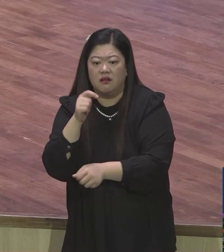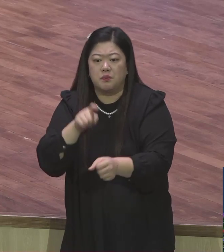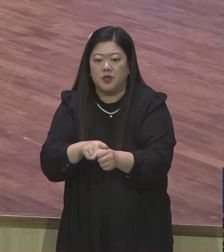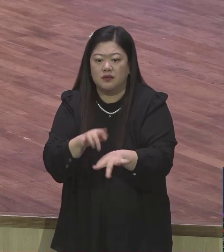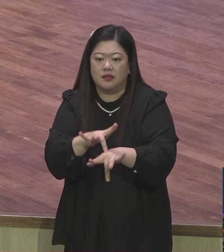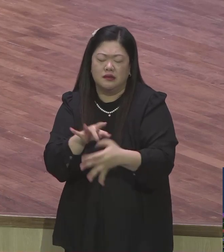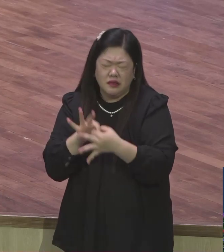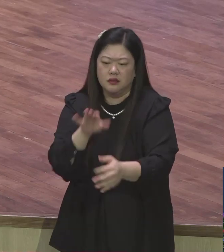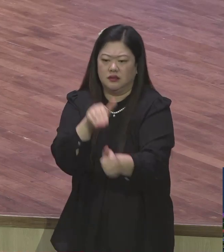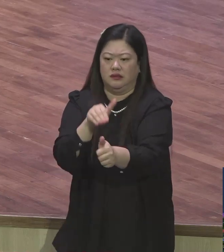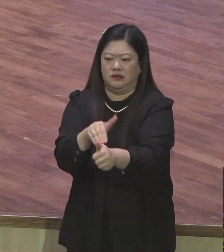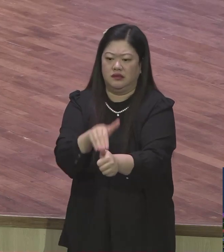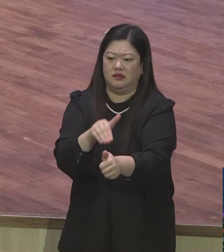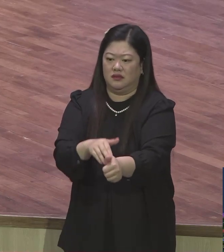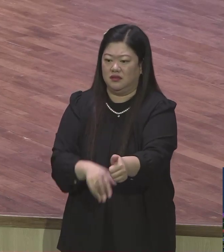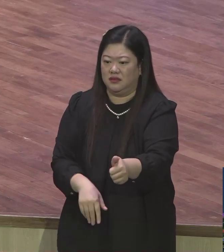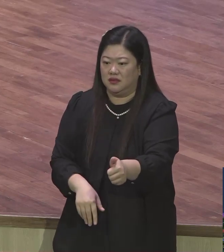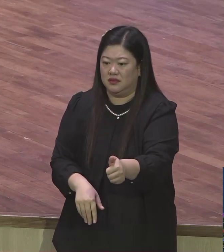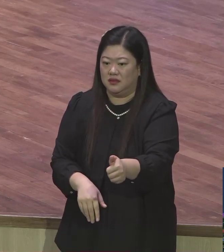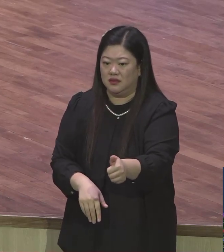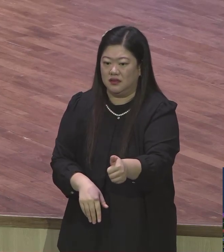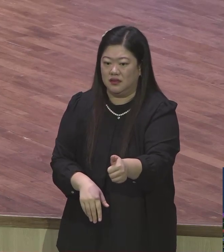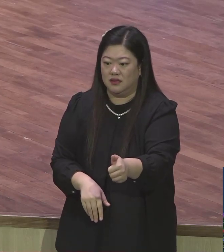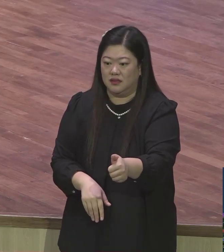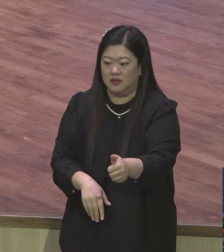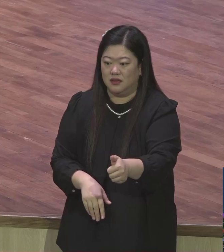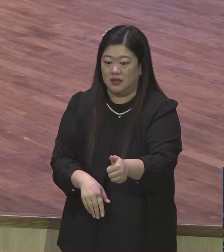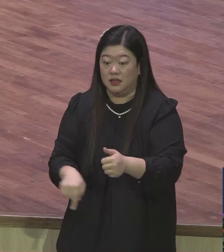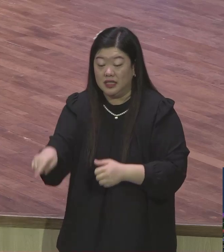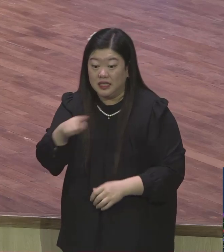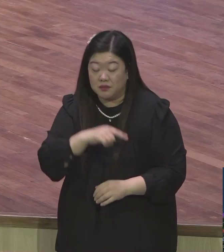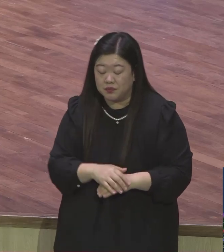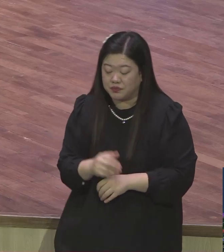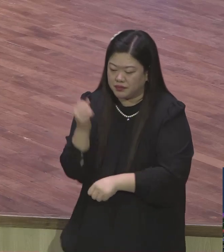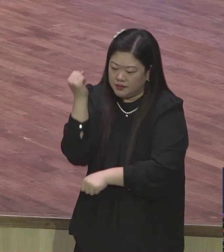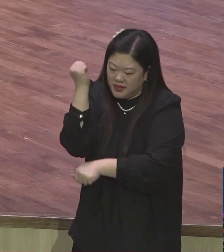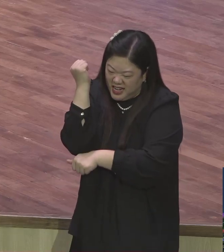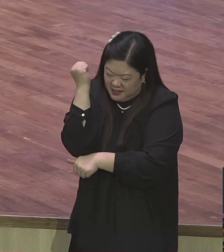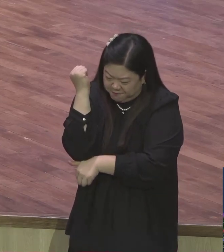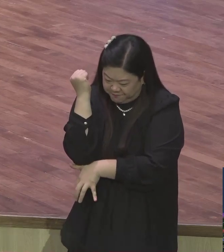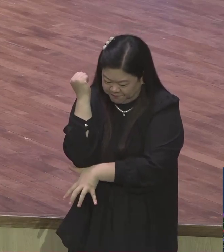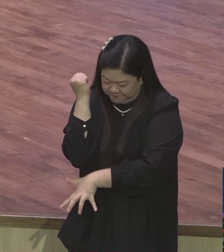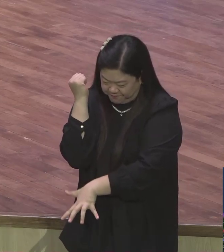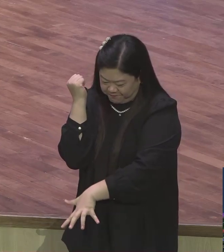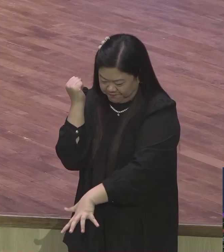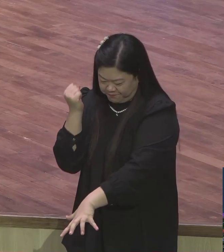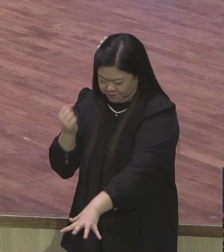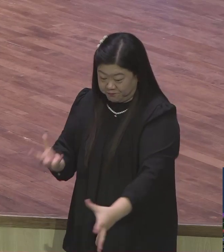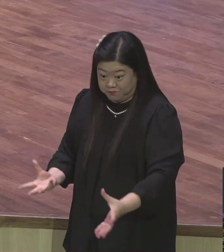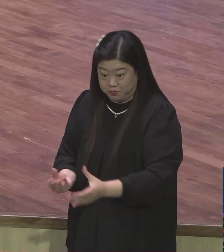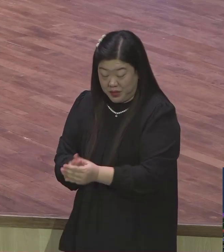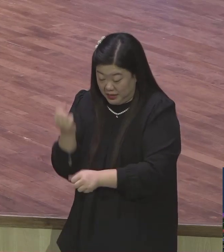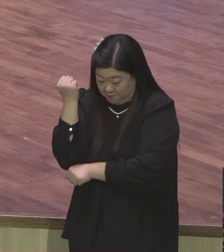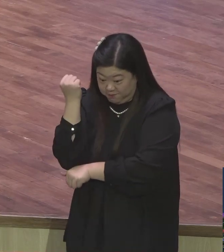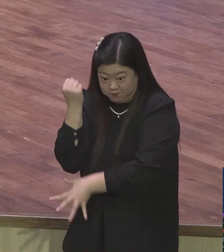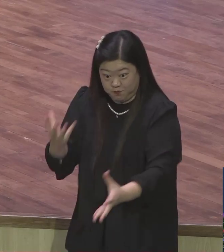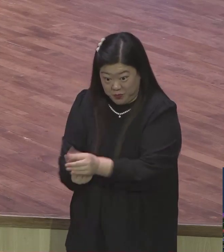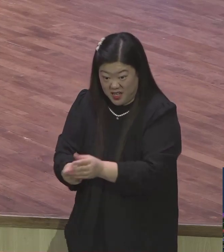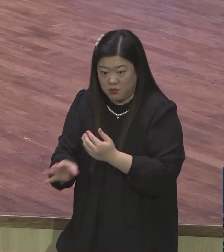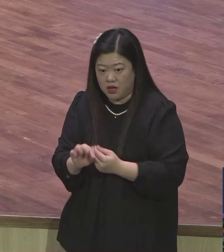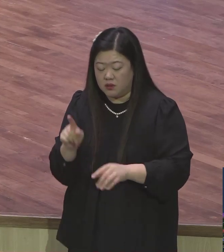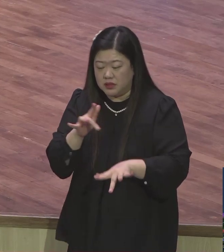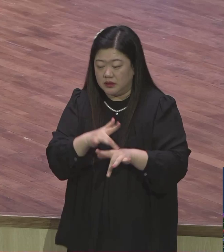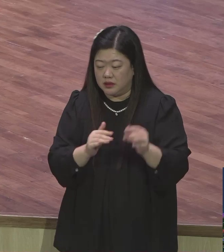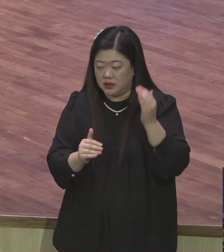놔두는데 가만히 있는 사람이요. 가만히 있는 사람은 어쩌다가 마치 질병이 왔다. 그때부터 기도 시작합니다. 그때부터 막 현장